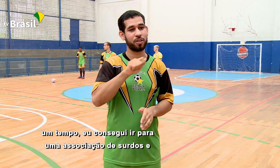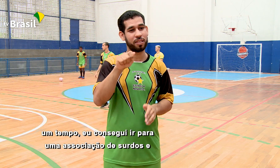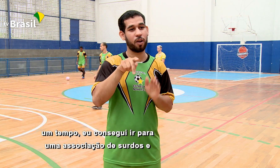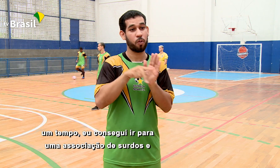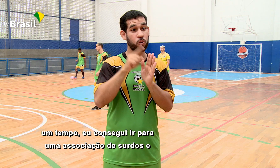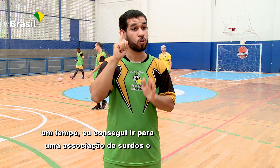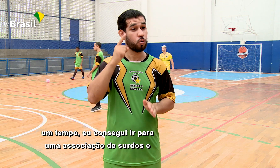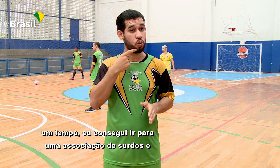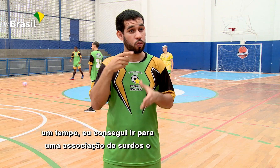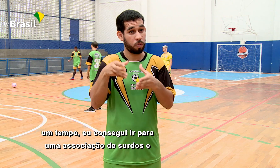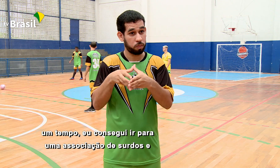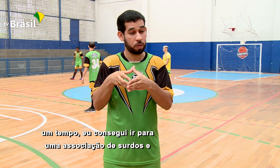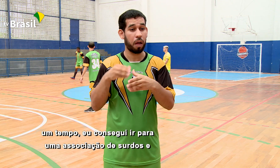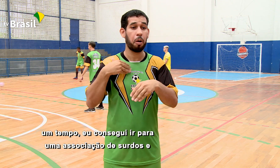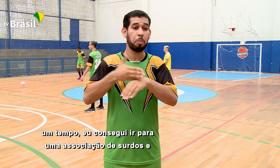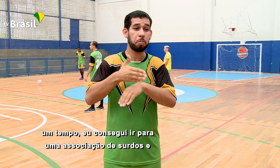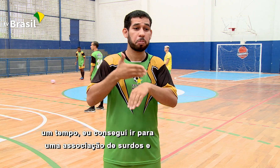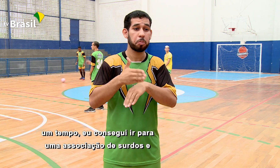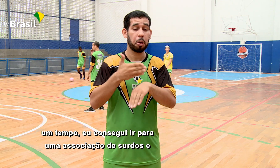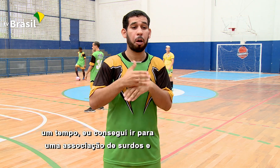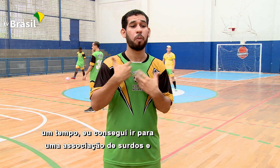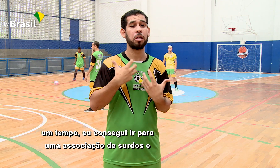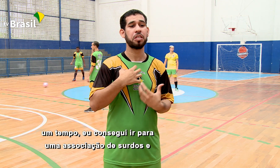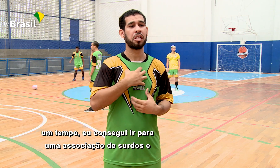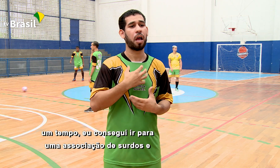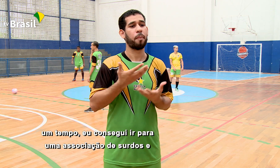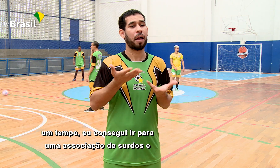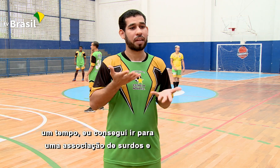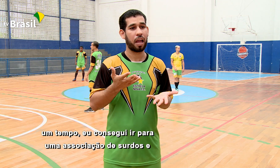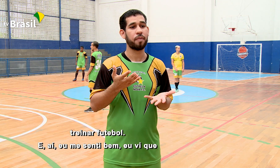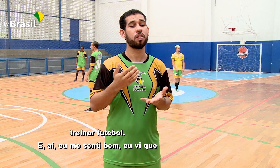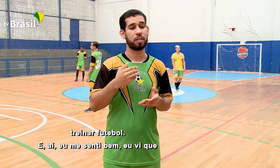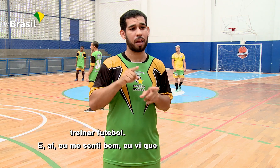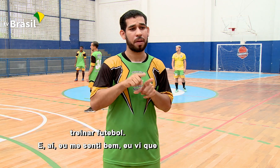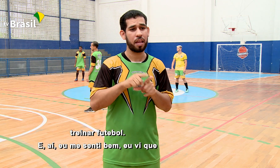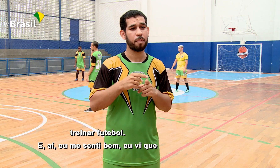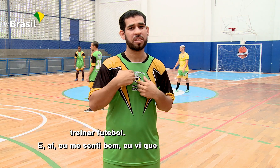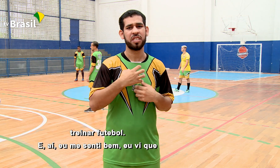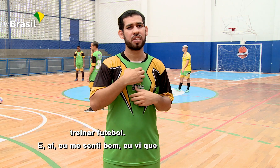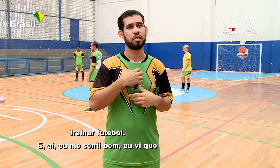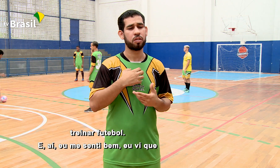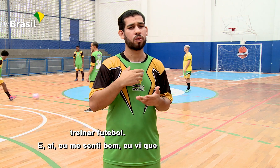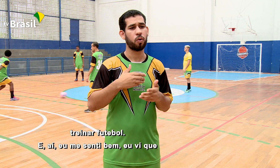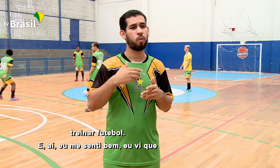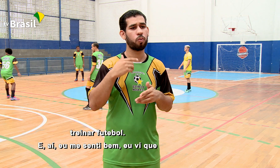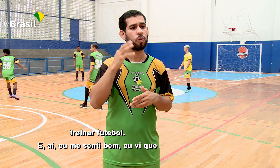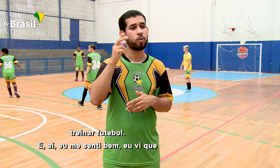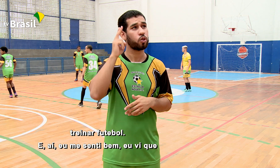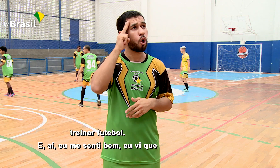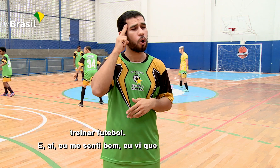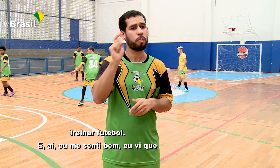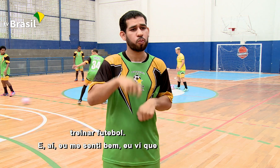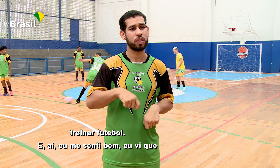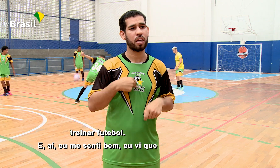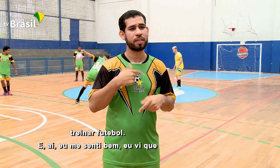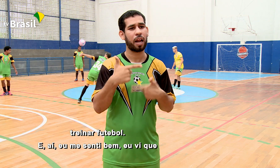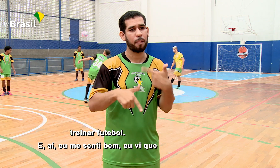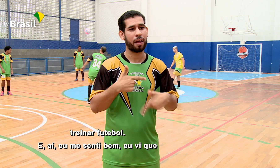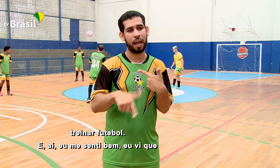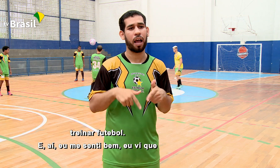consegui ir para uma associação de surdos e treinar futebol. E aí eu me senti bem, eu vi que eu